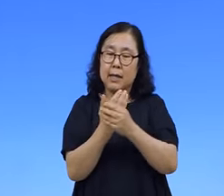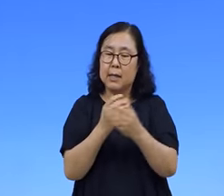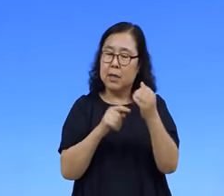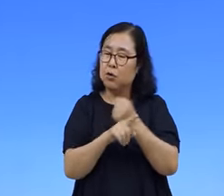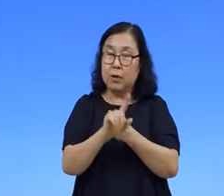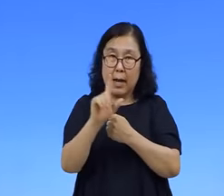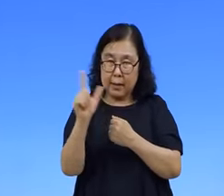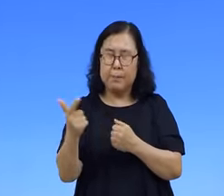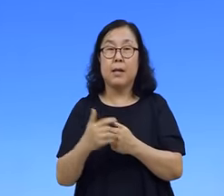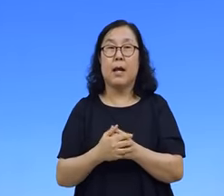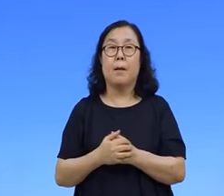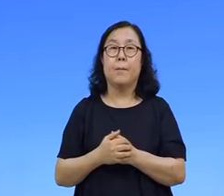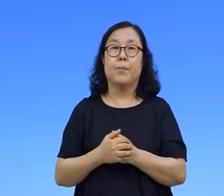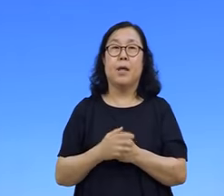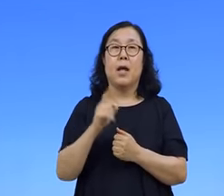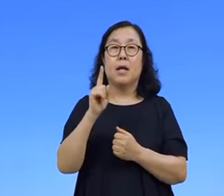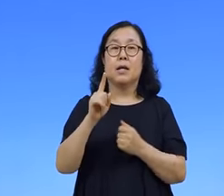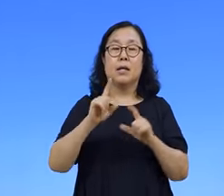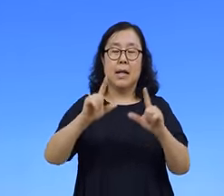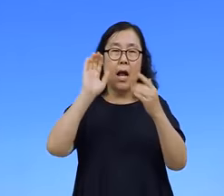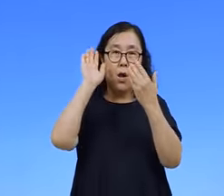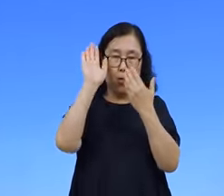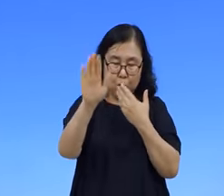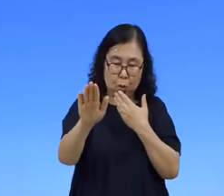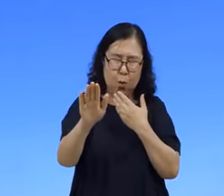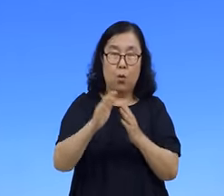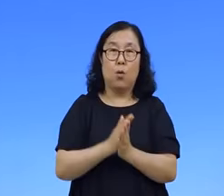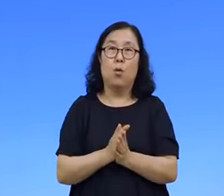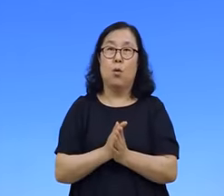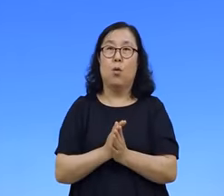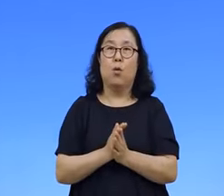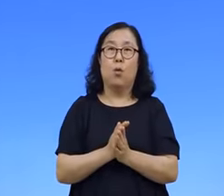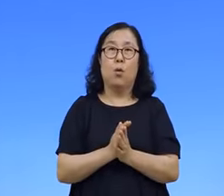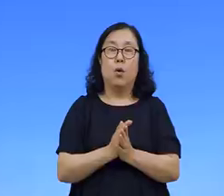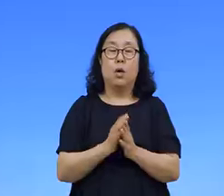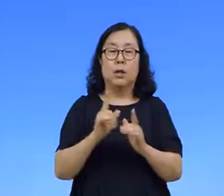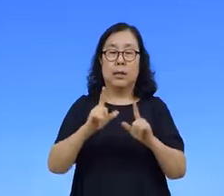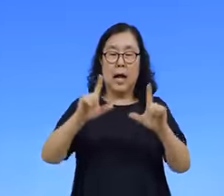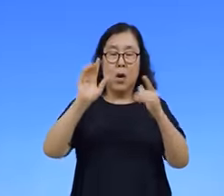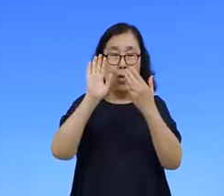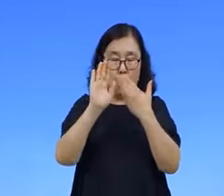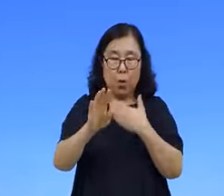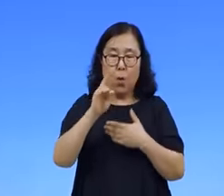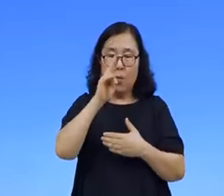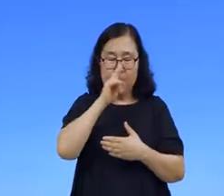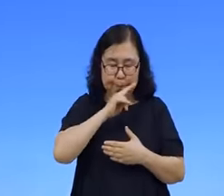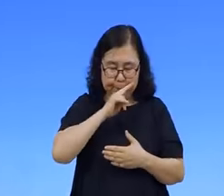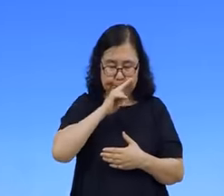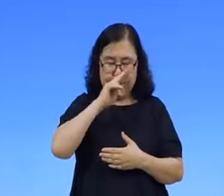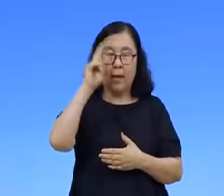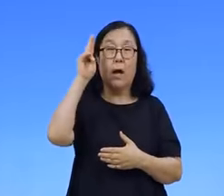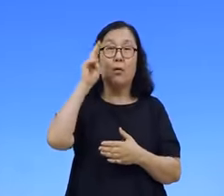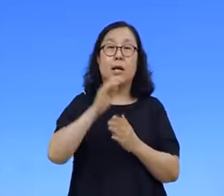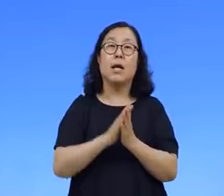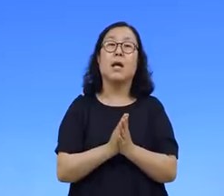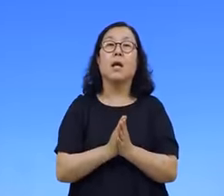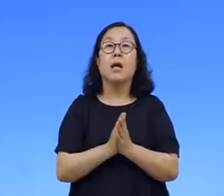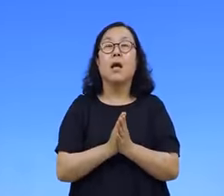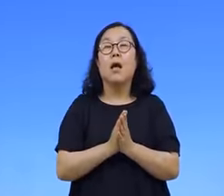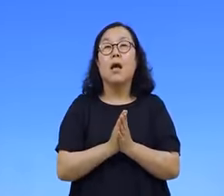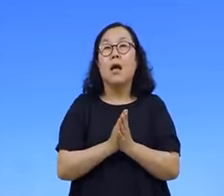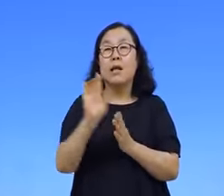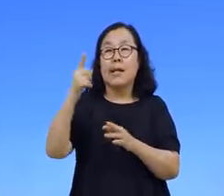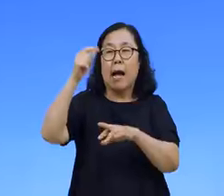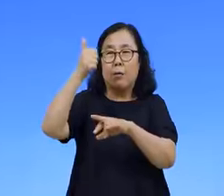치명적인 문제는 그 다음 9절을 보세요. 그날 후로 사울이 다윗을